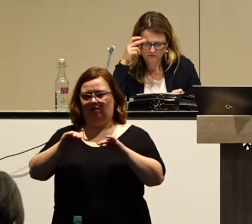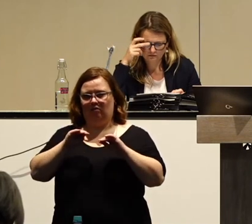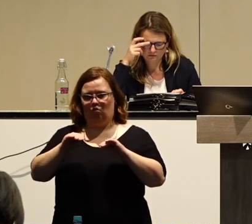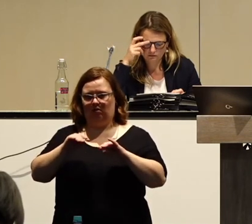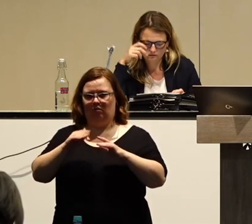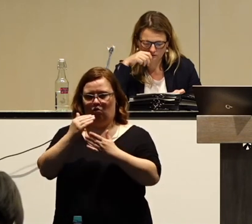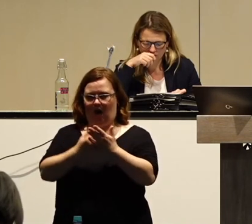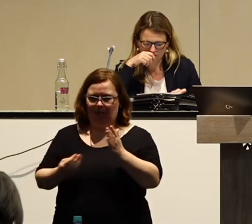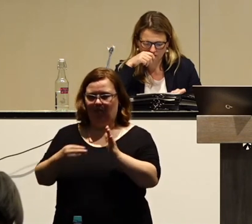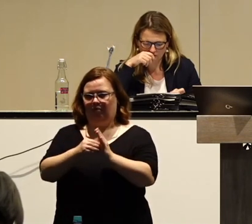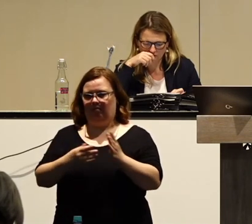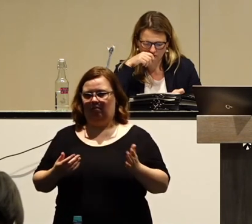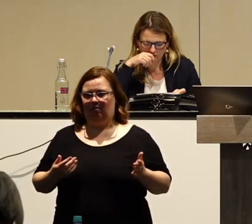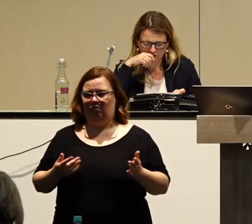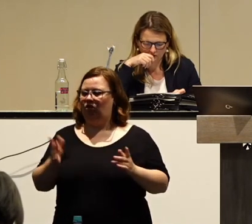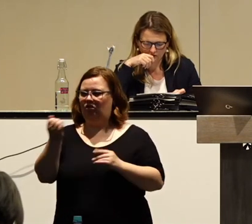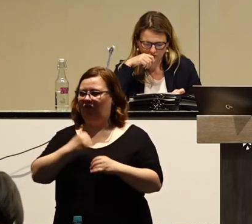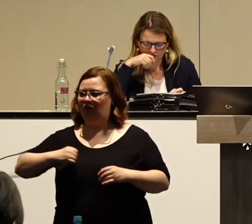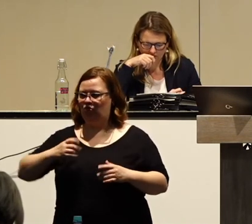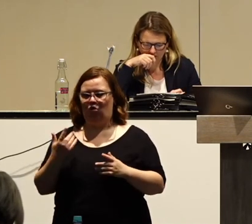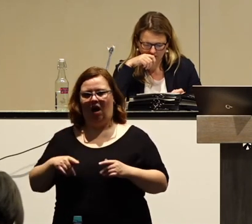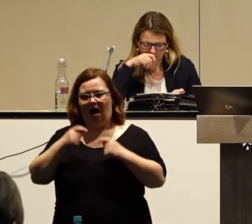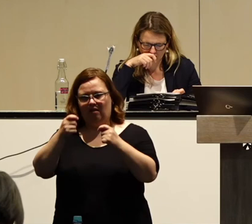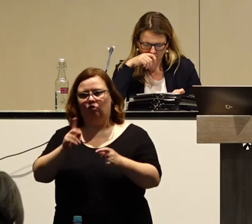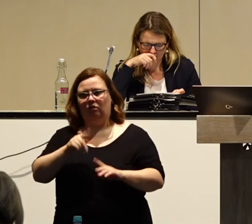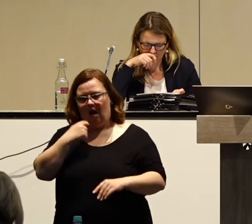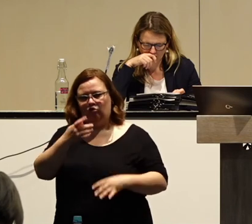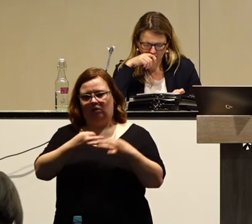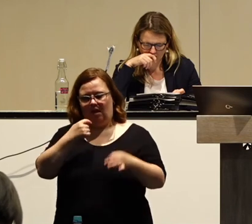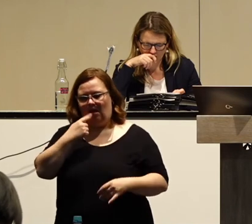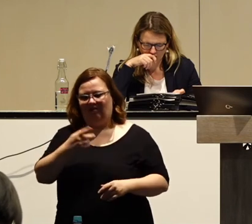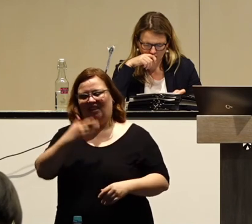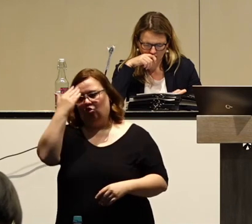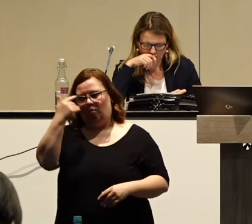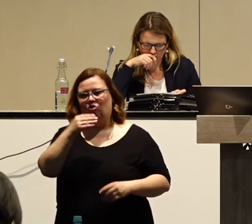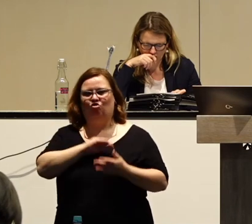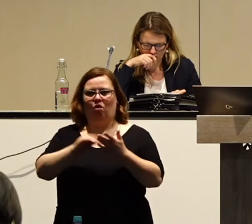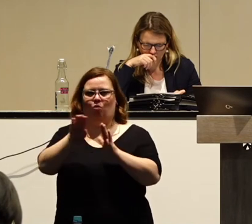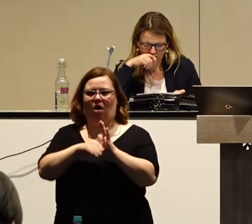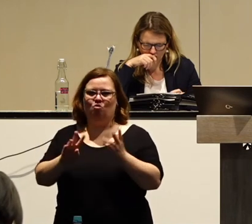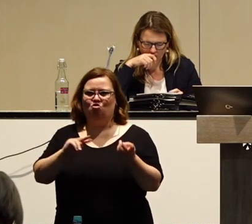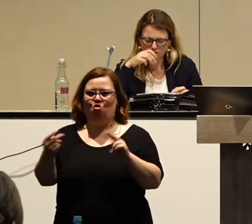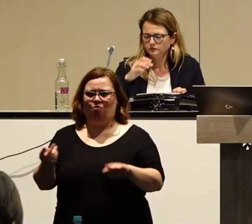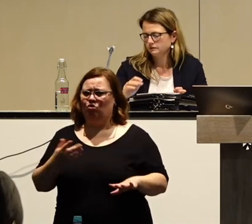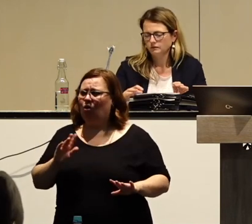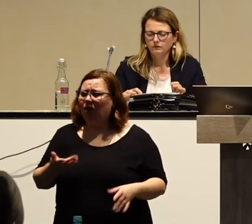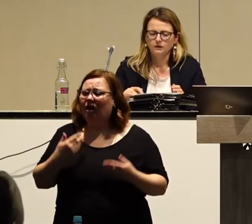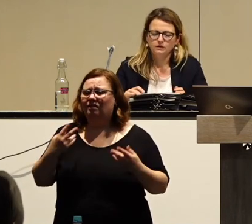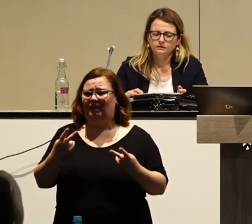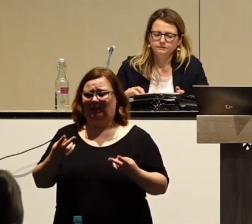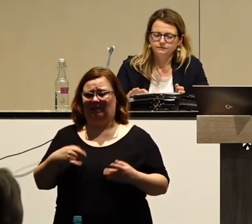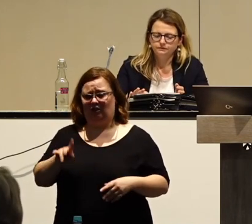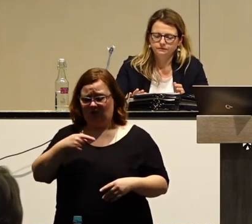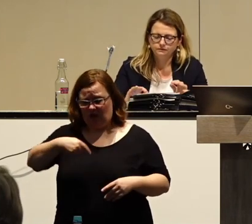Schulferienkursprogrammes, geprägt. Das ist kein Widerspruch in dem Antrag, sondern ich habe ausdrücklich begründet, warum wir diese Begrifflichkeit verändert haben. Und es geht ja eben genau